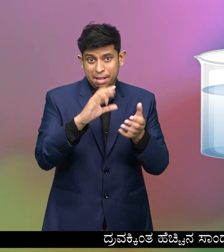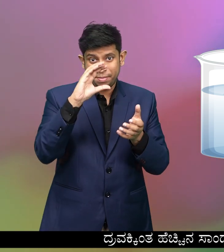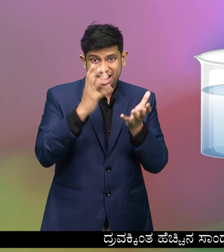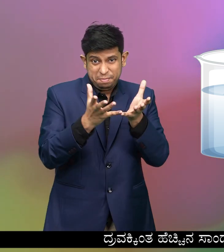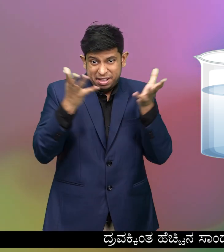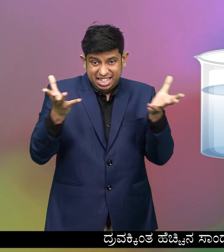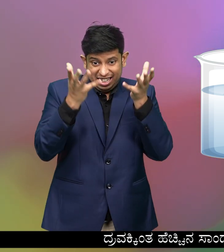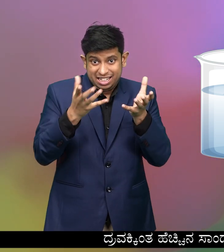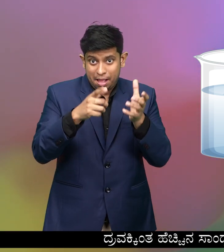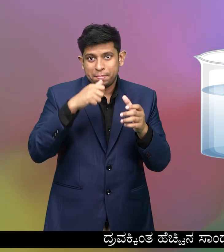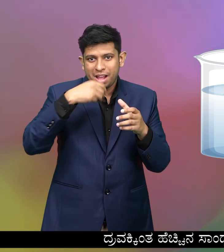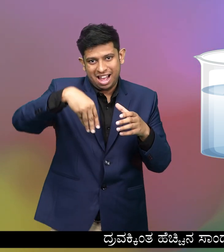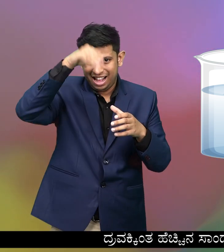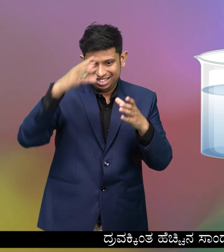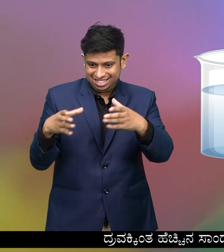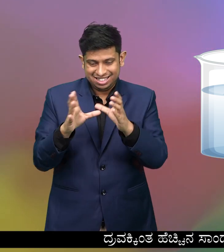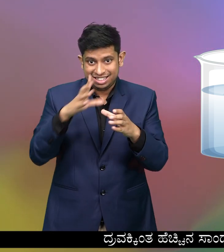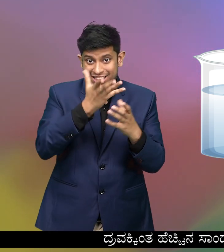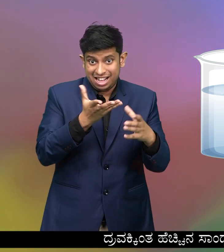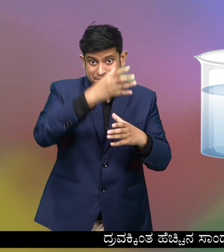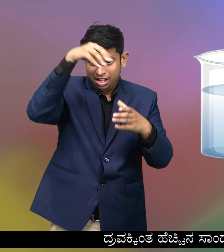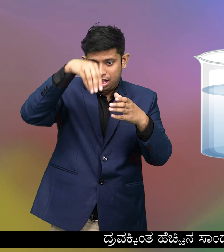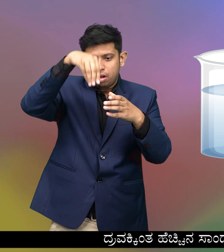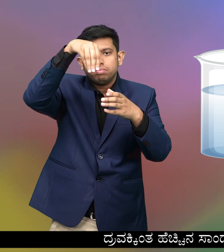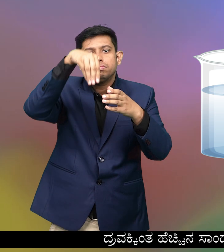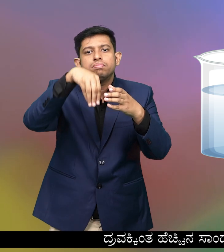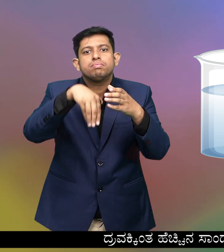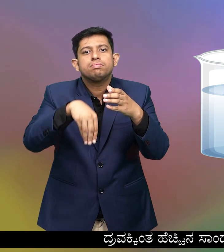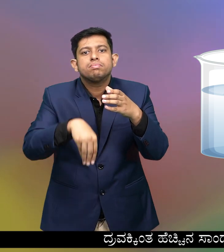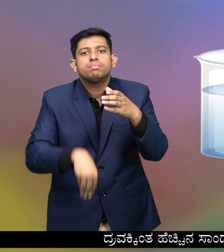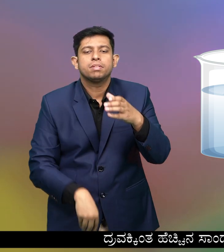ದ್ರವಕ್ಕಿಂತ ಹೆಚ್ಚಿನ ಸಾಂದ್ರತೆಯ ವಸ್ತುಗಳು ದ್ರವದಲ್ಲಿ ಮುಳುಗುತ್ತವೆ.